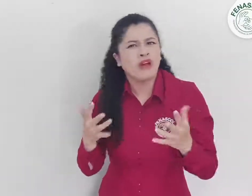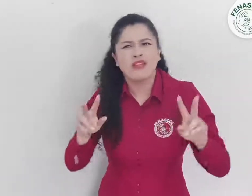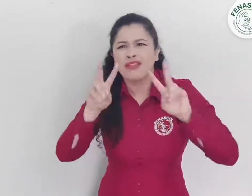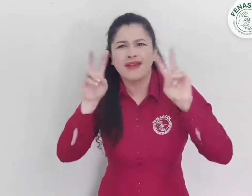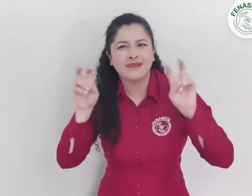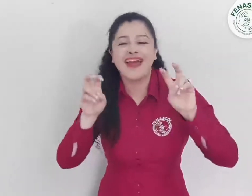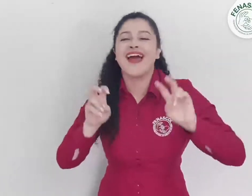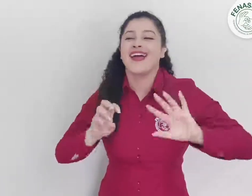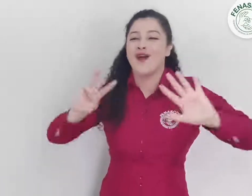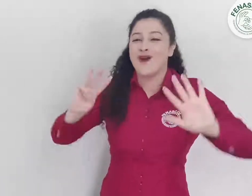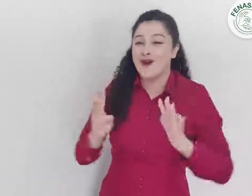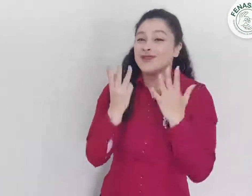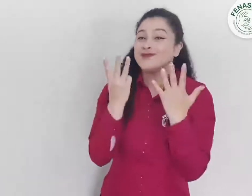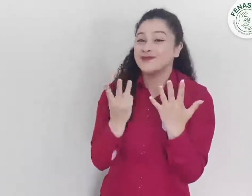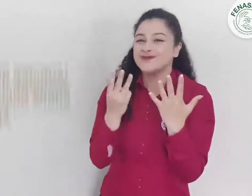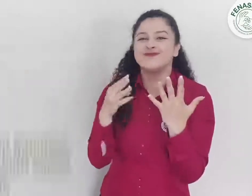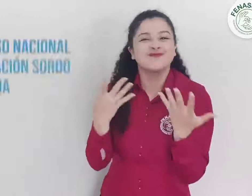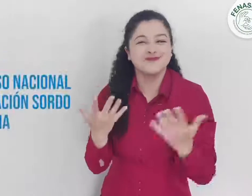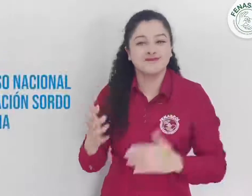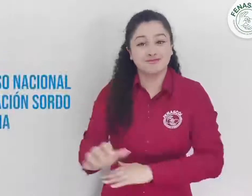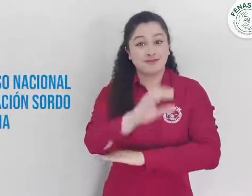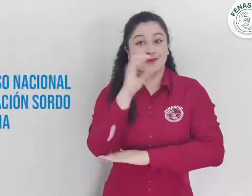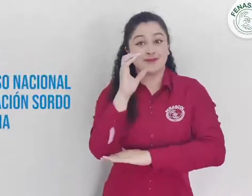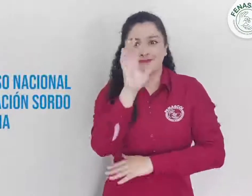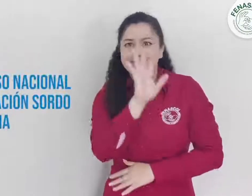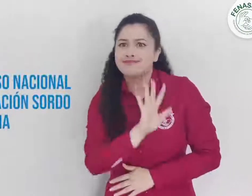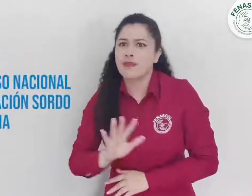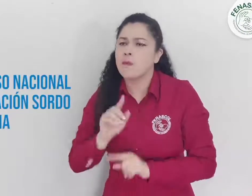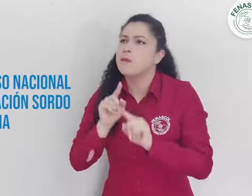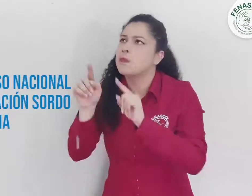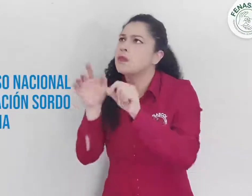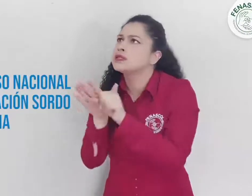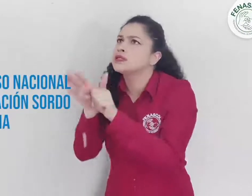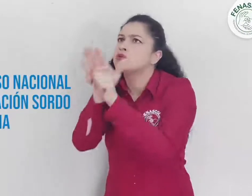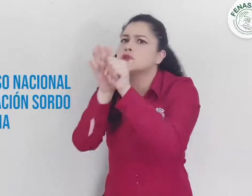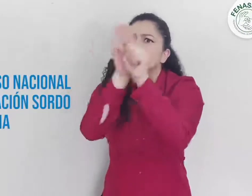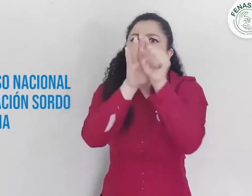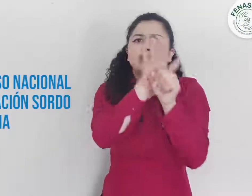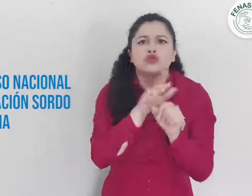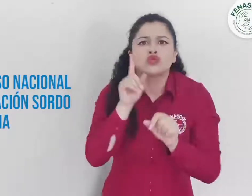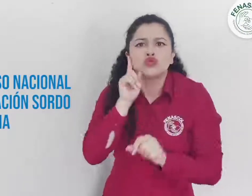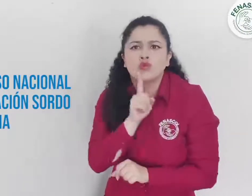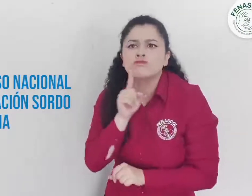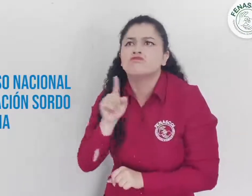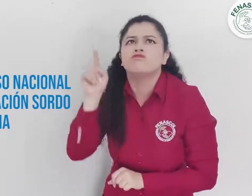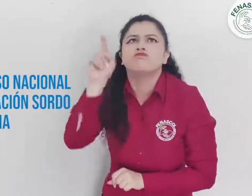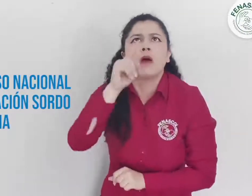que es el octavo congreso de la situación del sordo en colombia